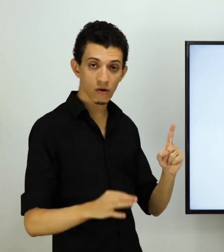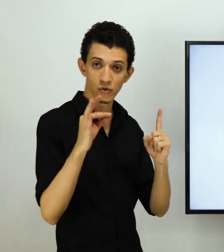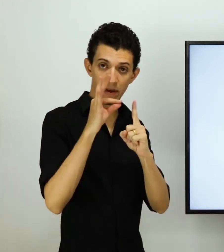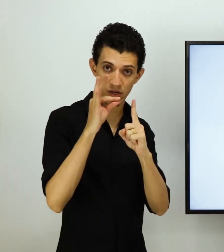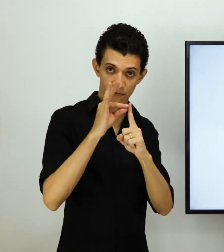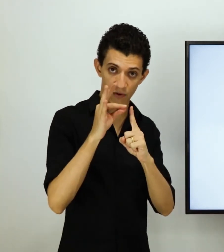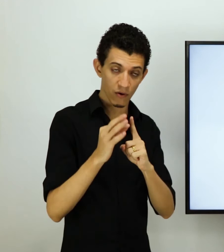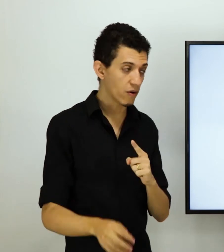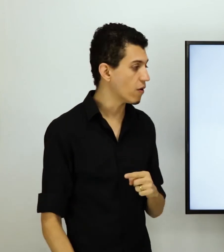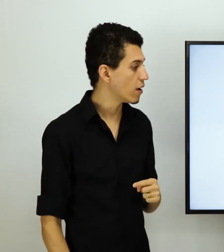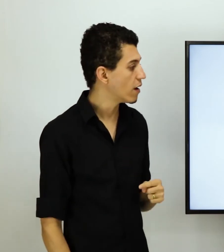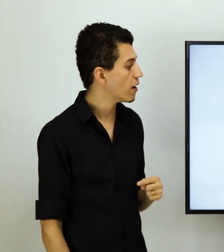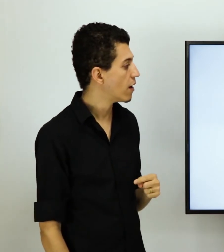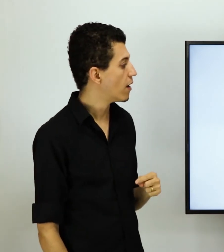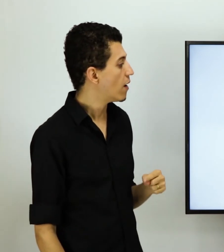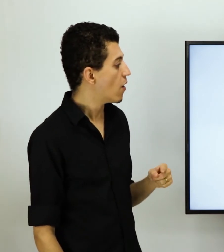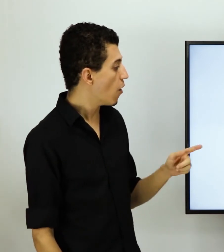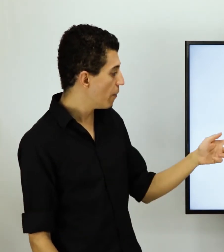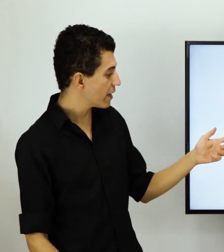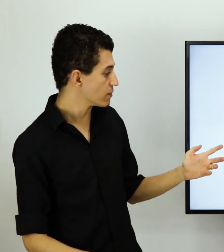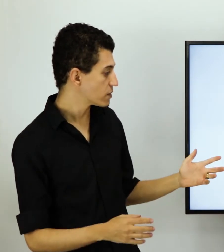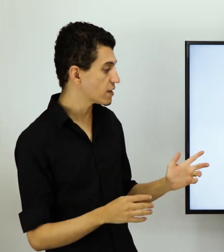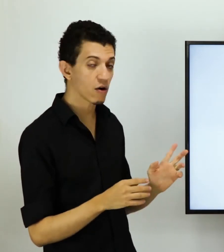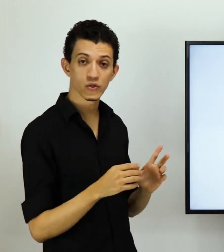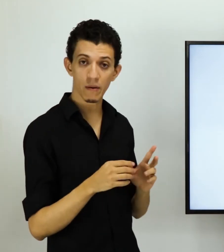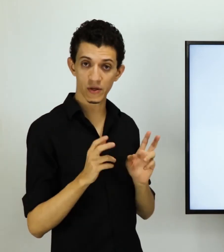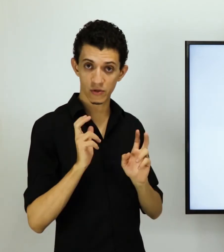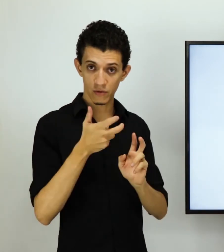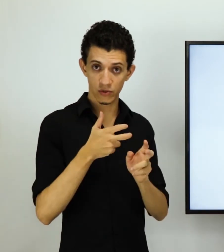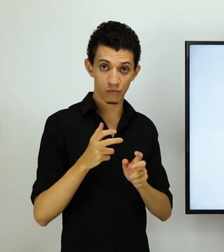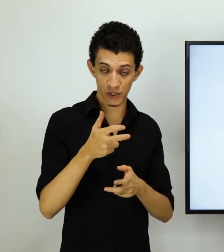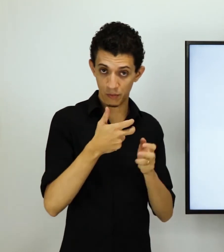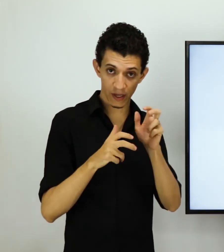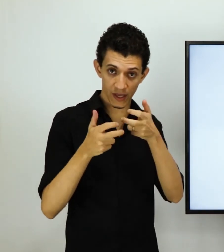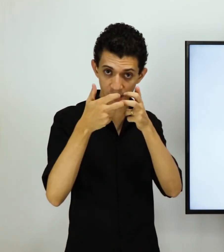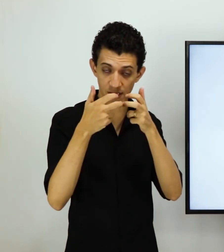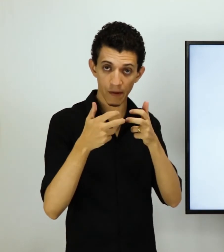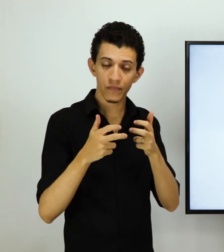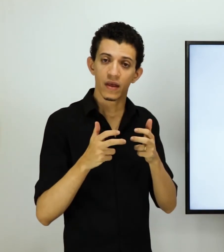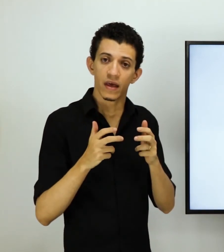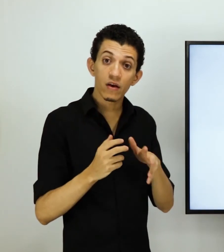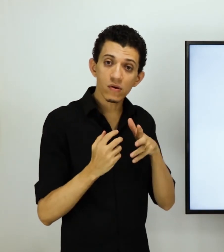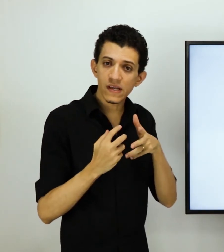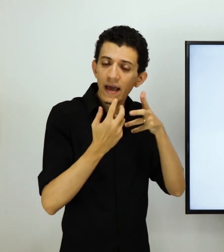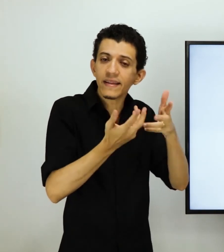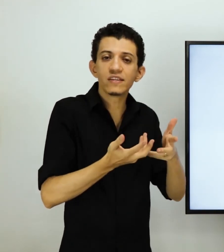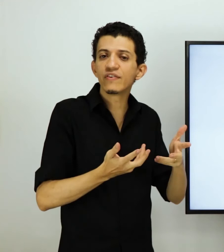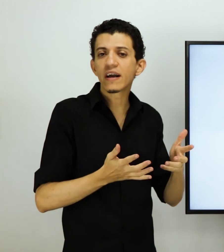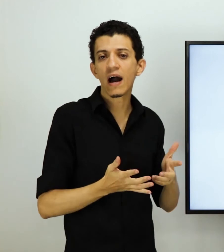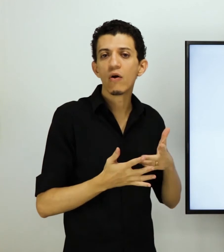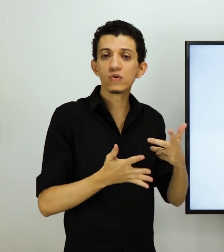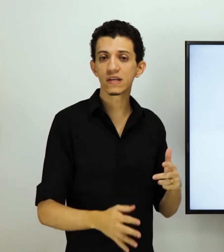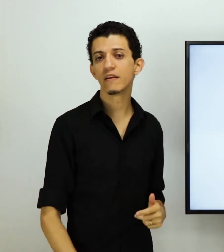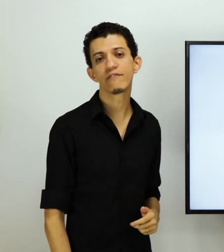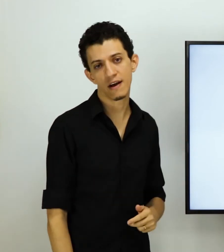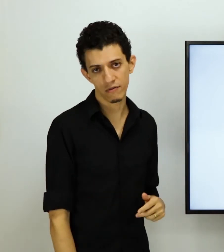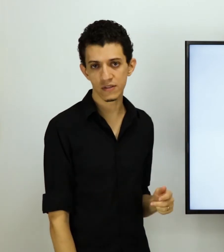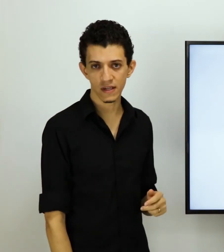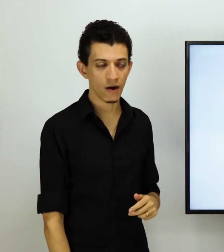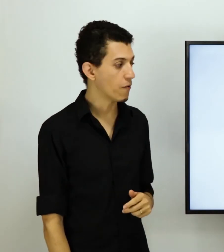de um beija-flor, ou mesmo o sinal de um bicho preguiça, e consegue identificar o significado do sinal